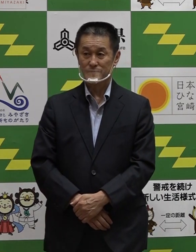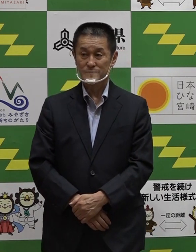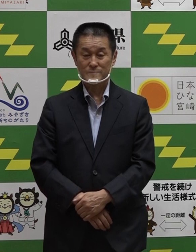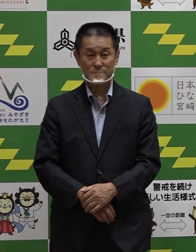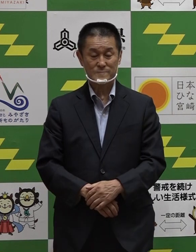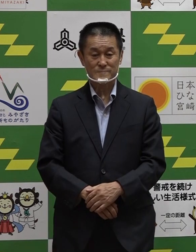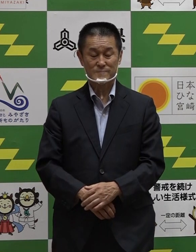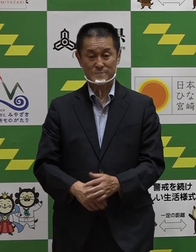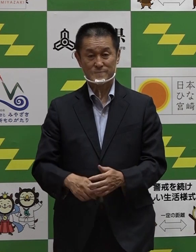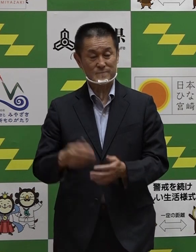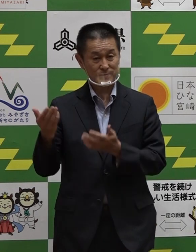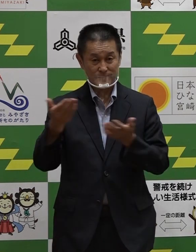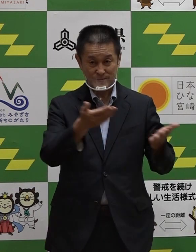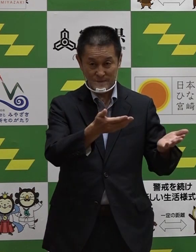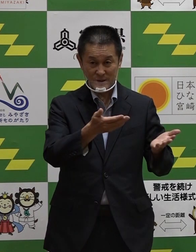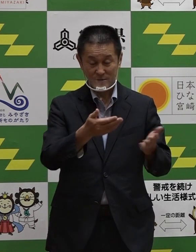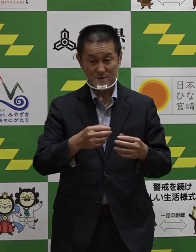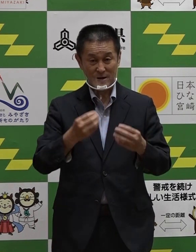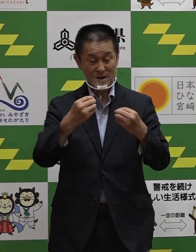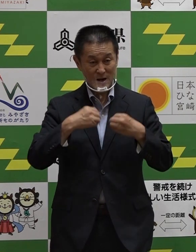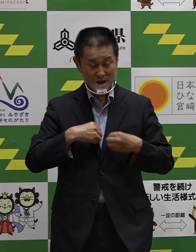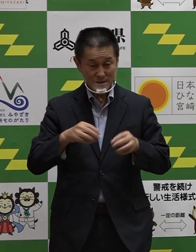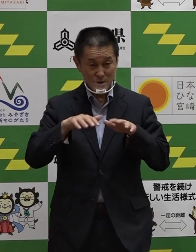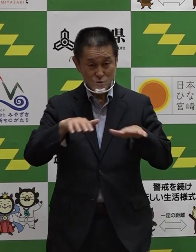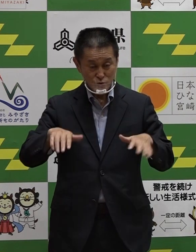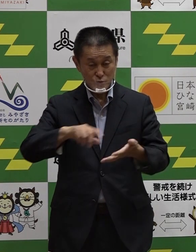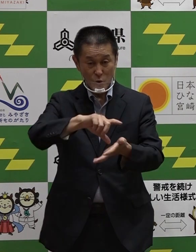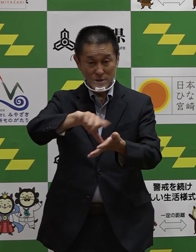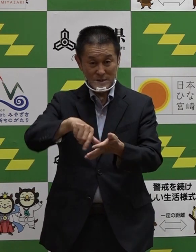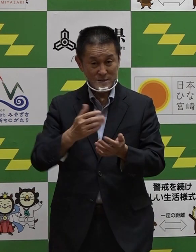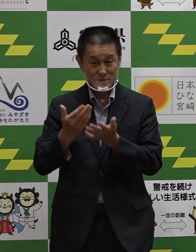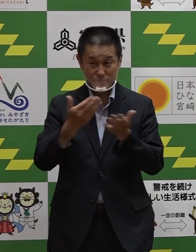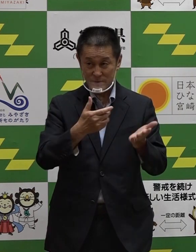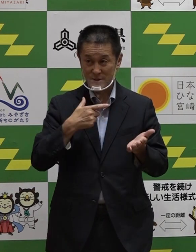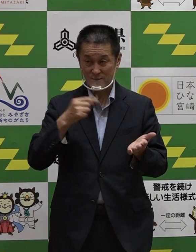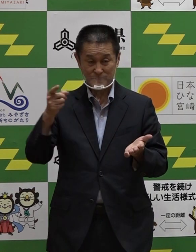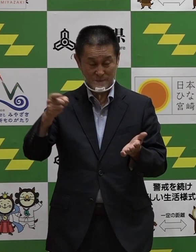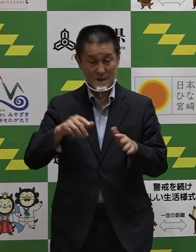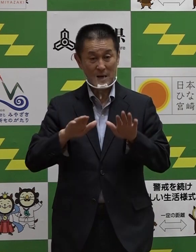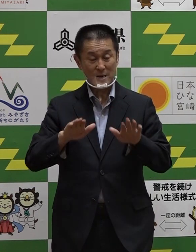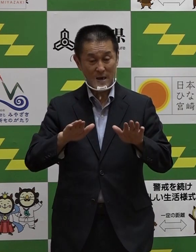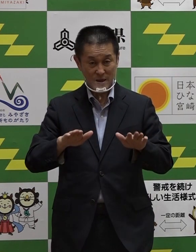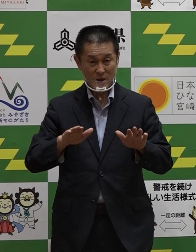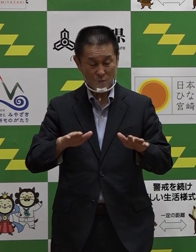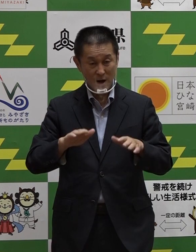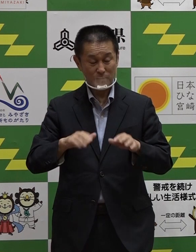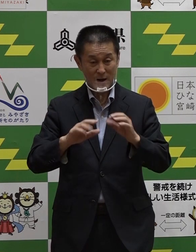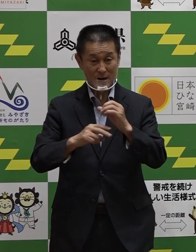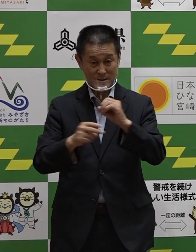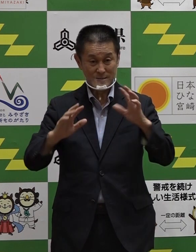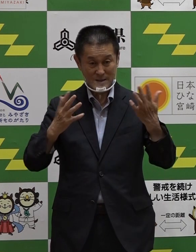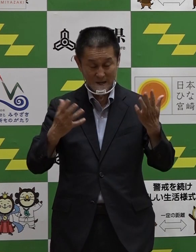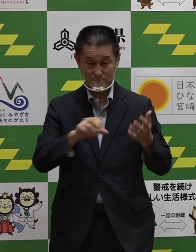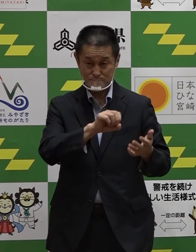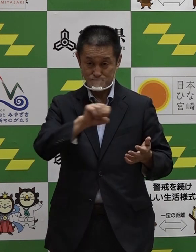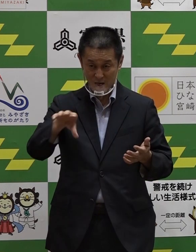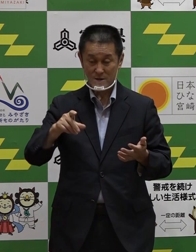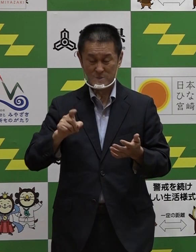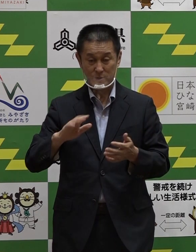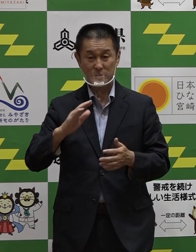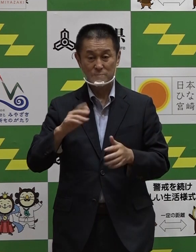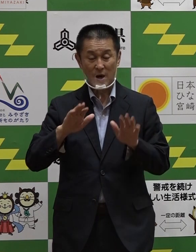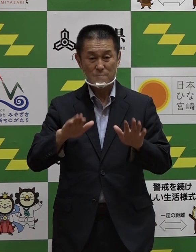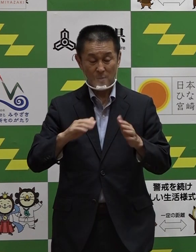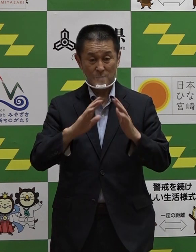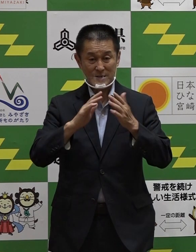読売新聞です。感染流行地域について伺いたいんですけども、はい、現時点ではないということなんですけども、はい、今